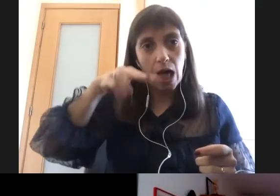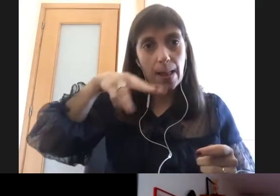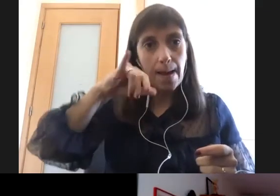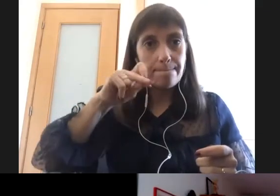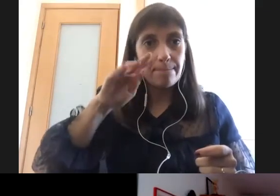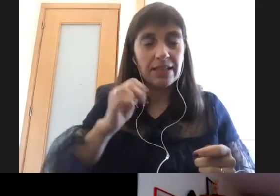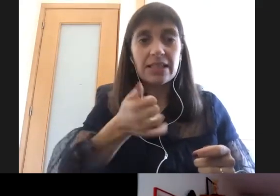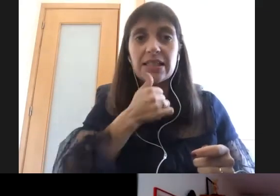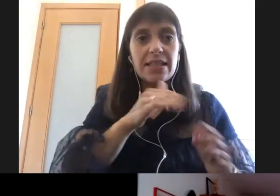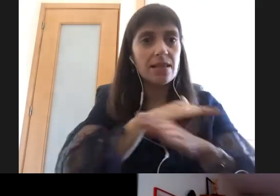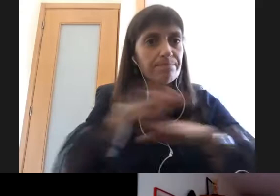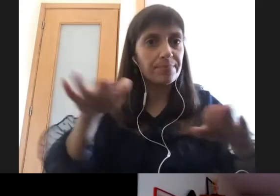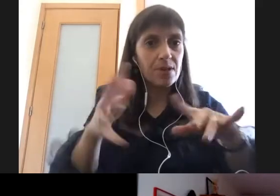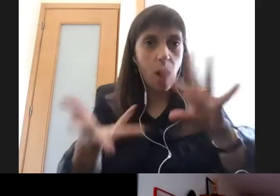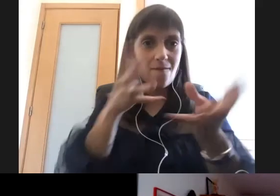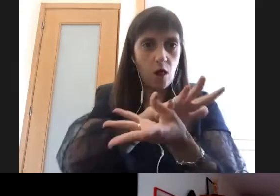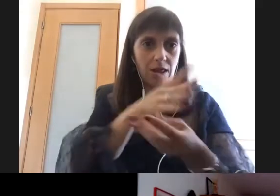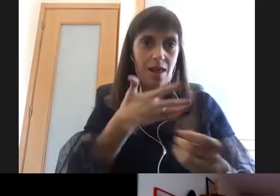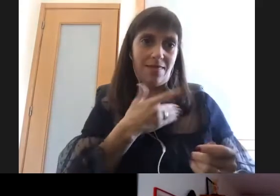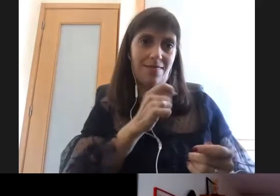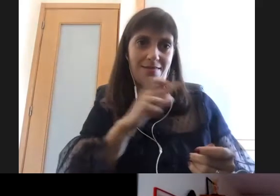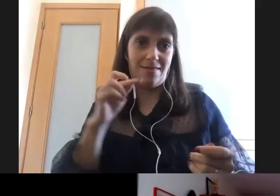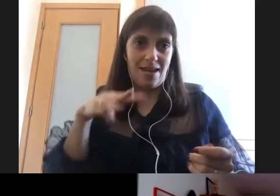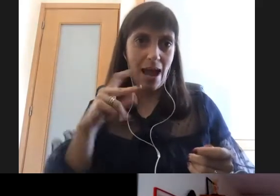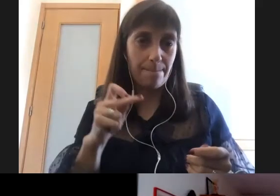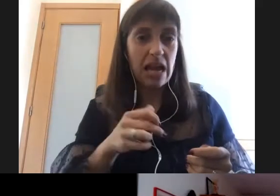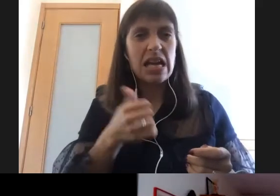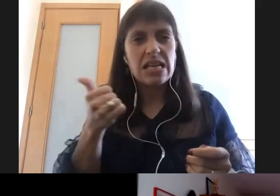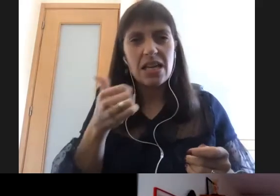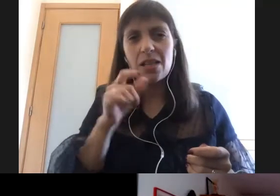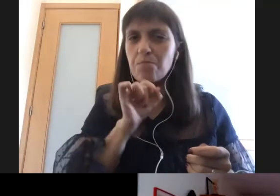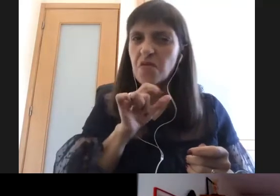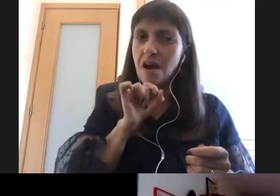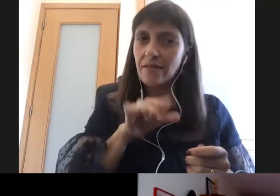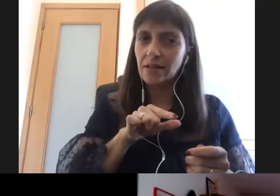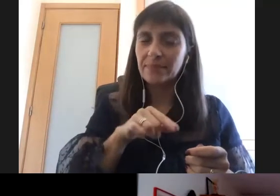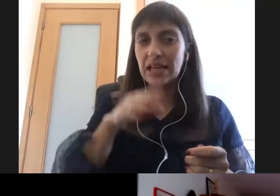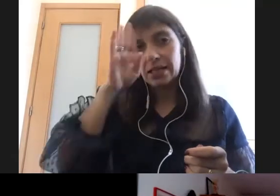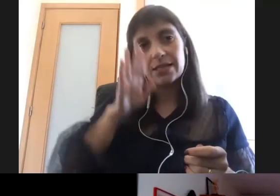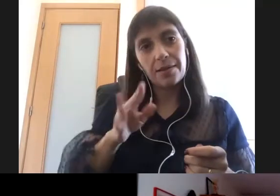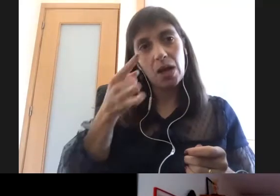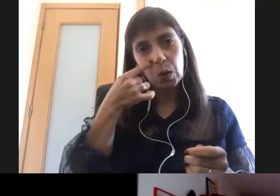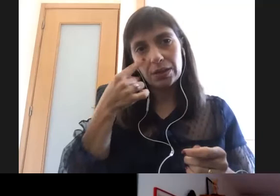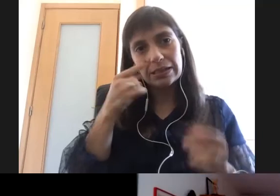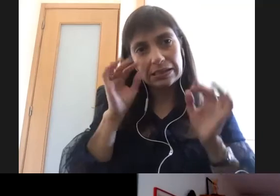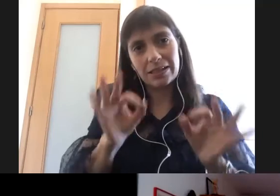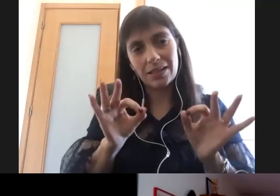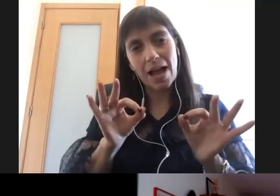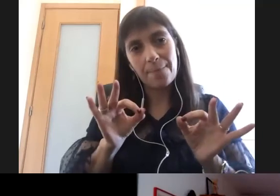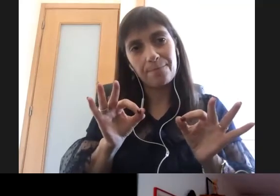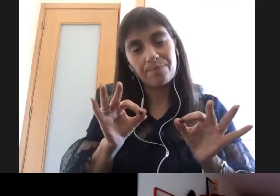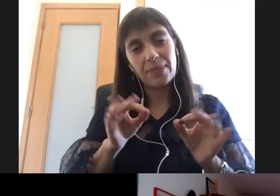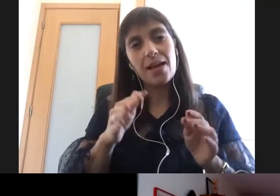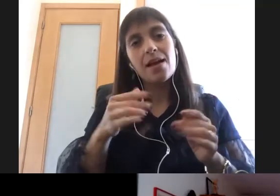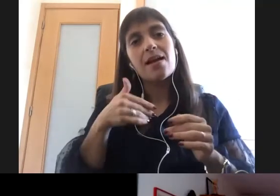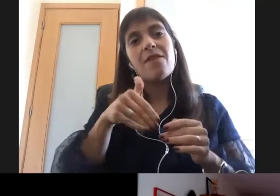ordem da derrama. Ele muito provavelmente sabia, tinha conhecimento do ataque